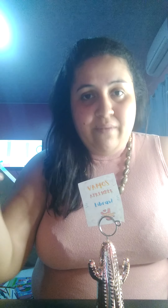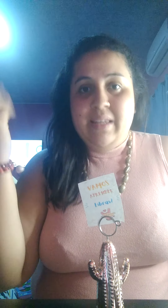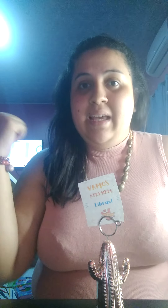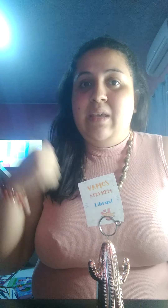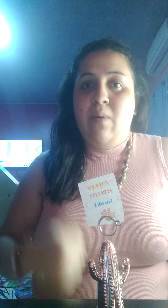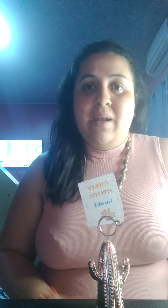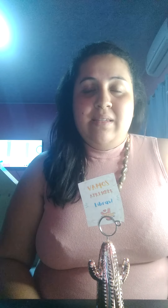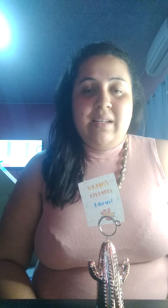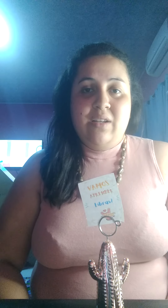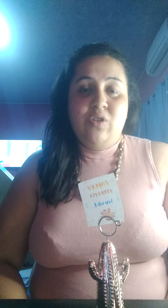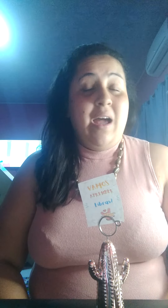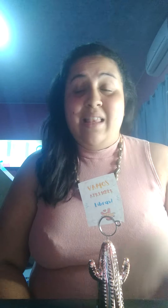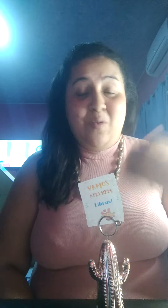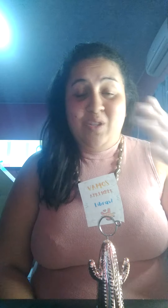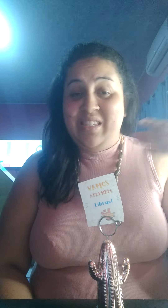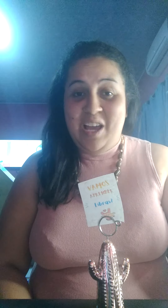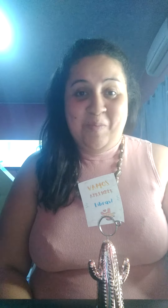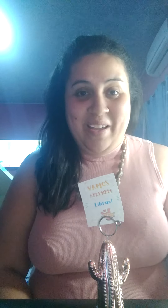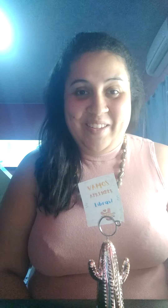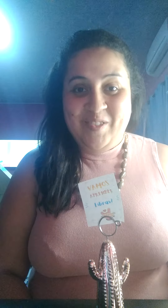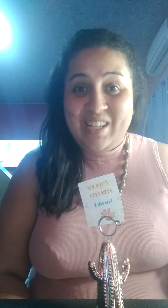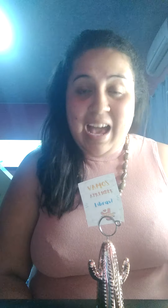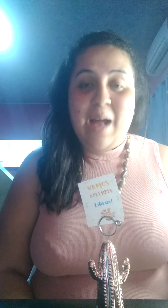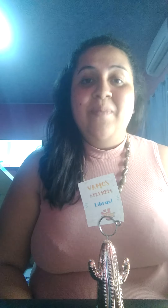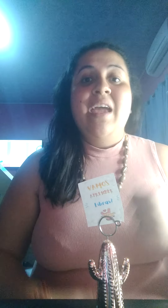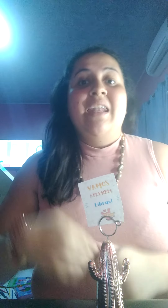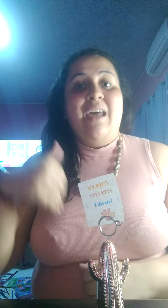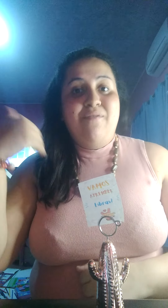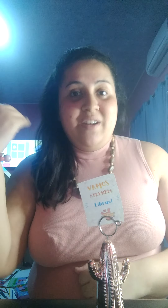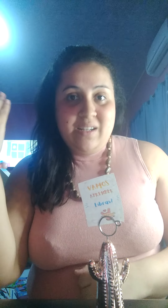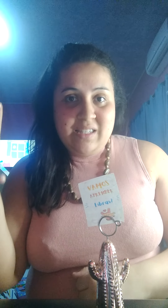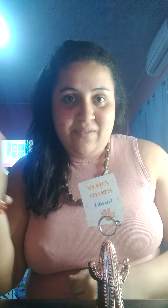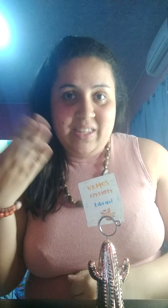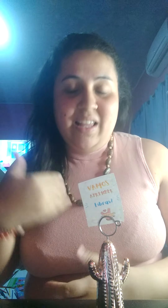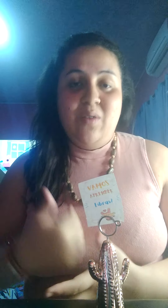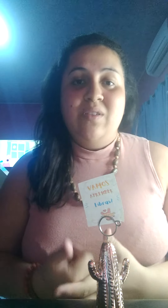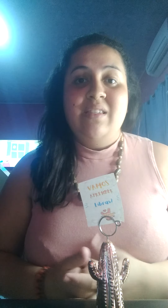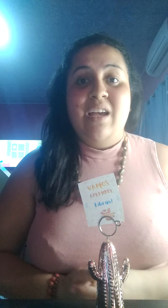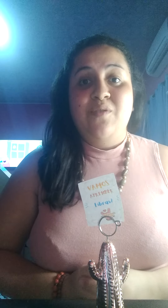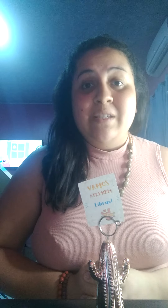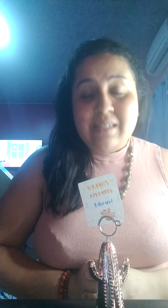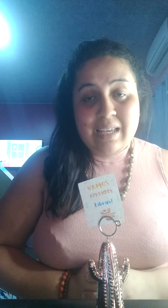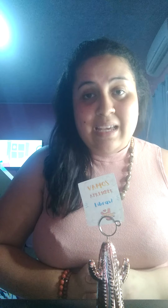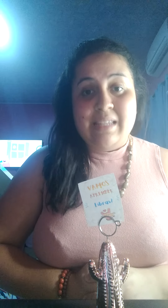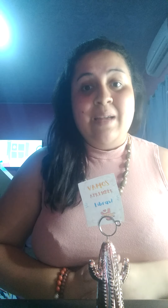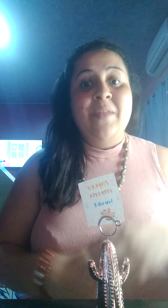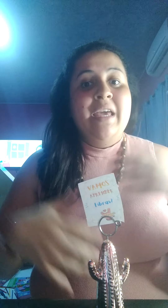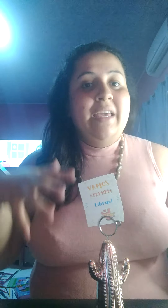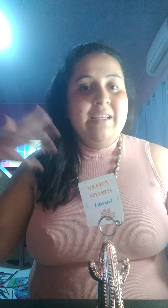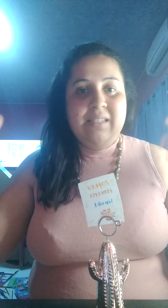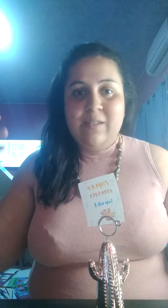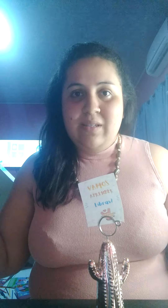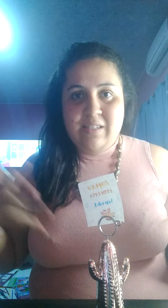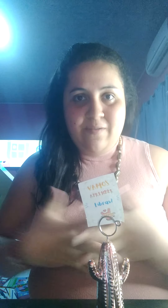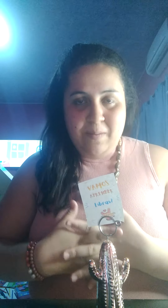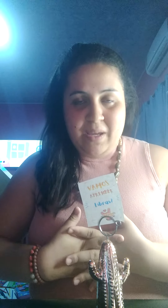ter a língua brasileira, a língua de sinais, perdão, de lá. Na França, vai ter a língua de sinais francesa. E assim sucessivamente,